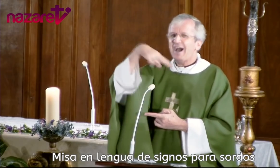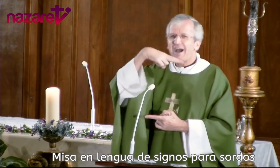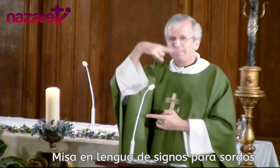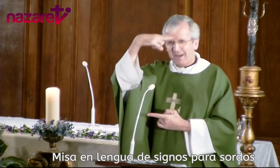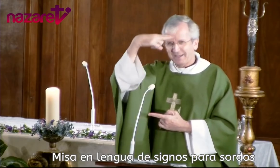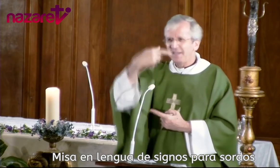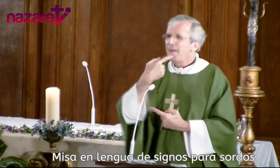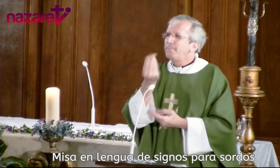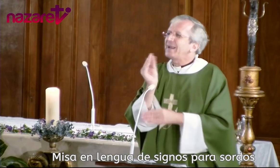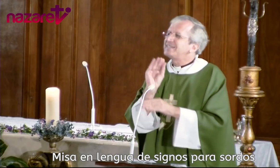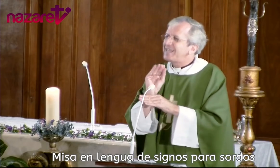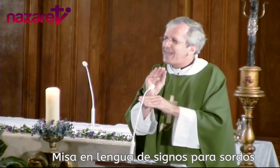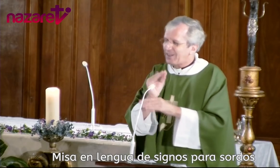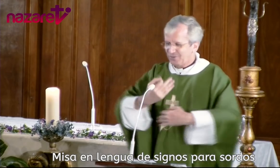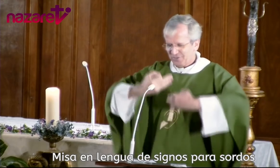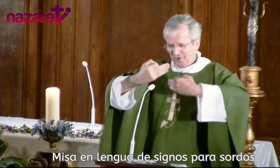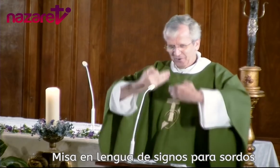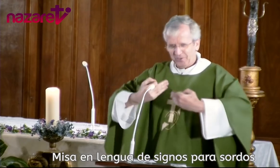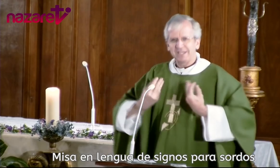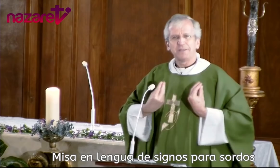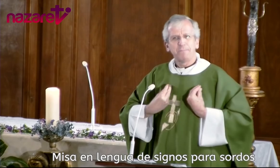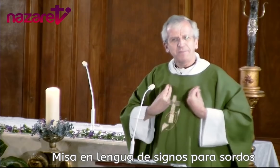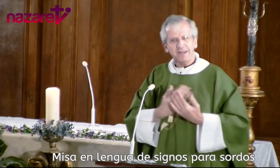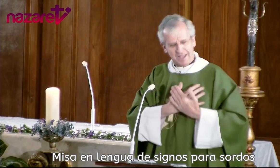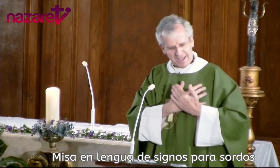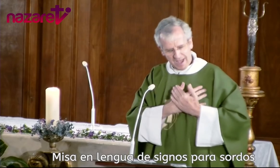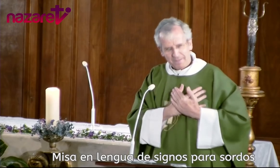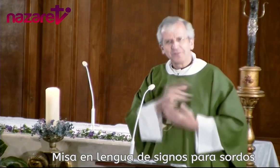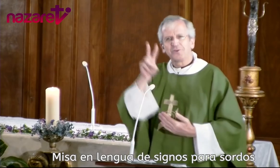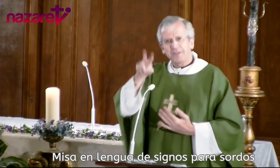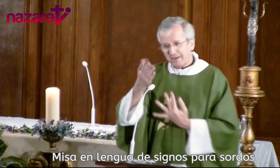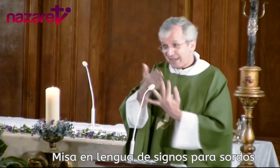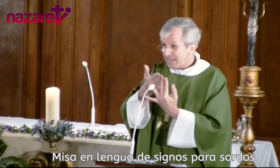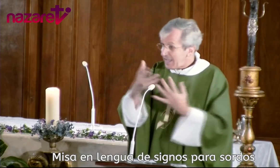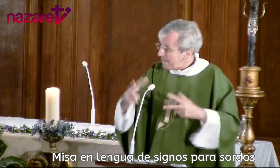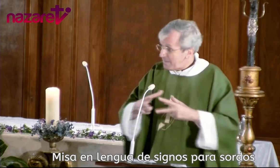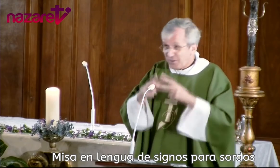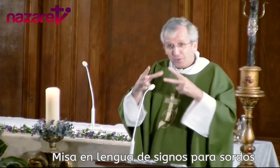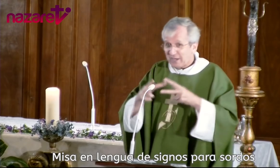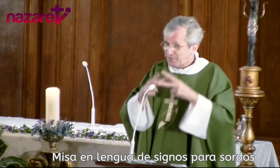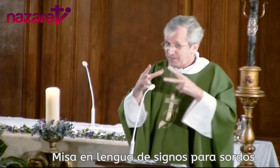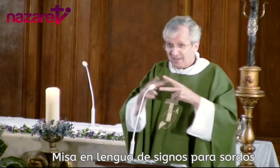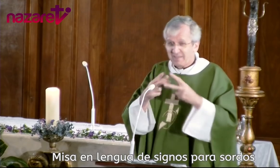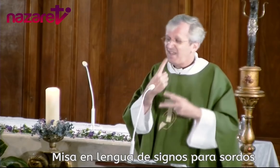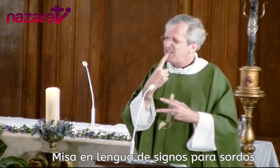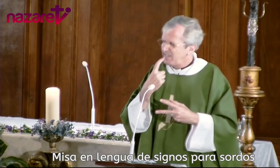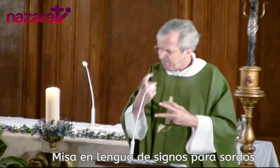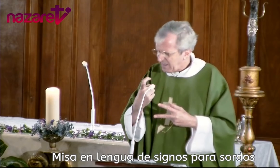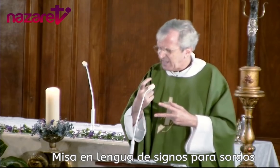al Padre, para enseñarnos lo que es vivir amando de verdad en medio de una sociedad difícil,